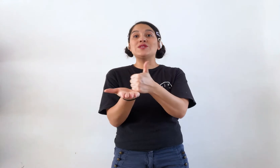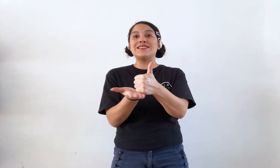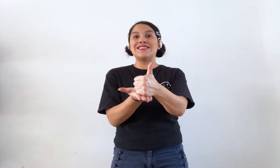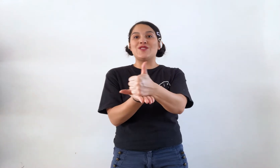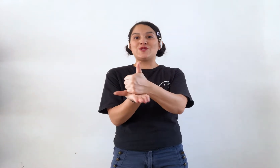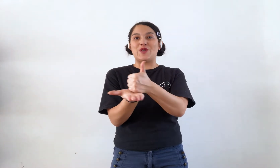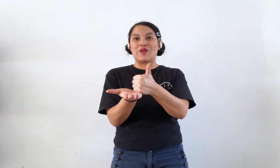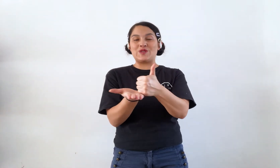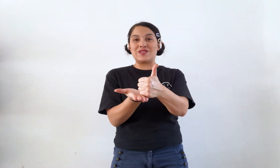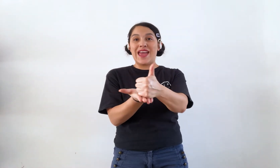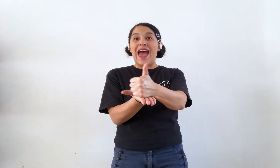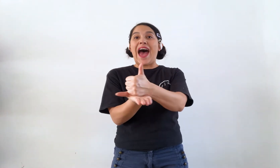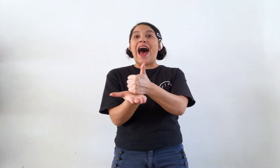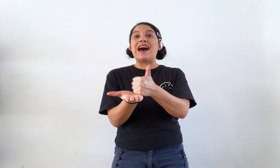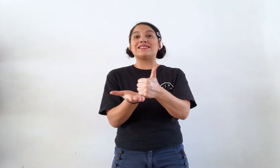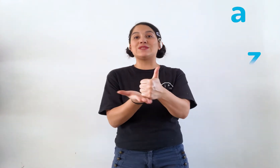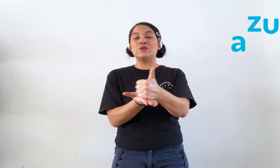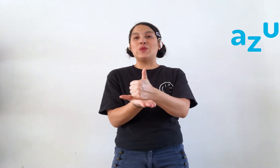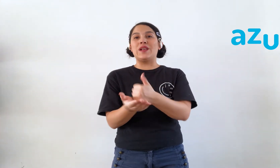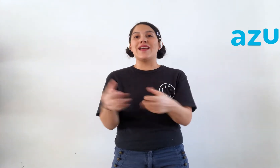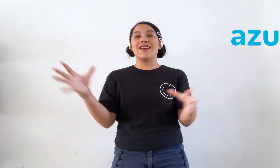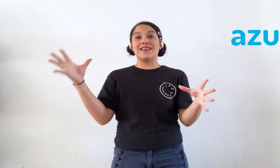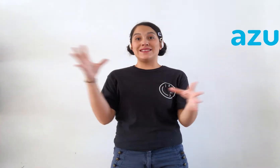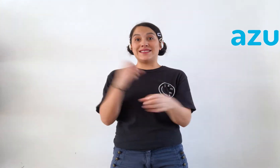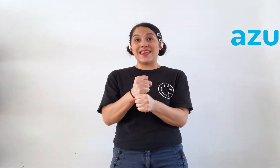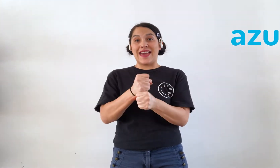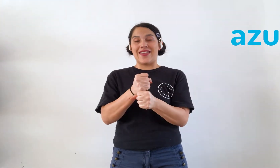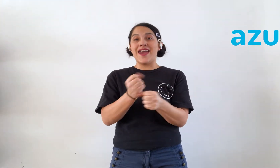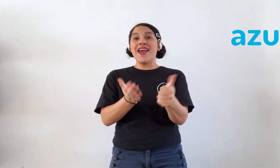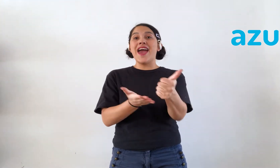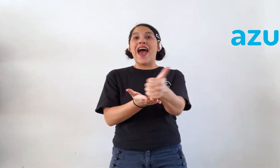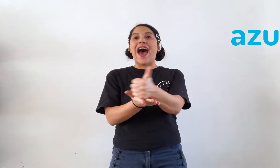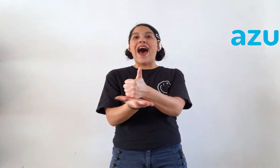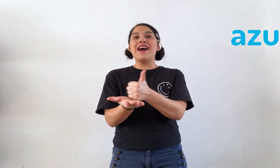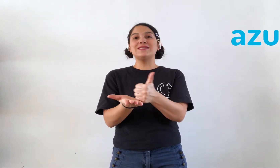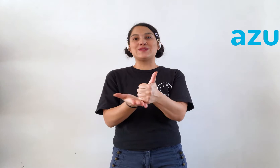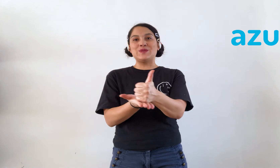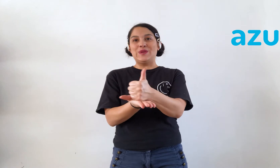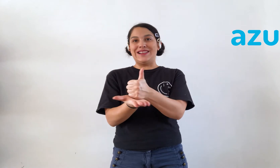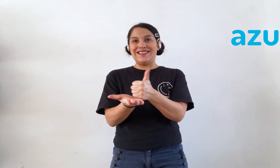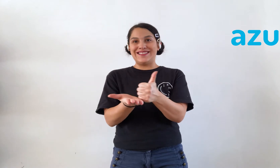hacia nosotros. Azul. Seña de azul.